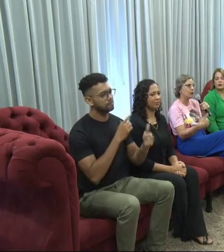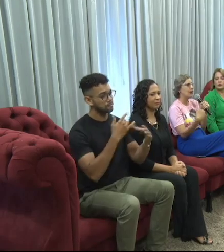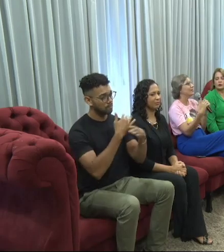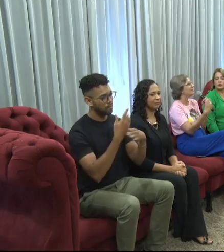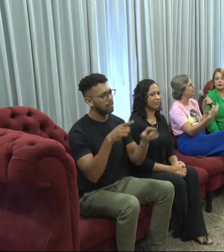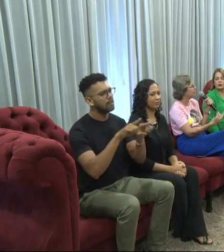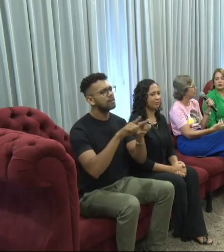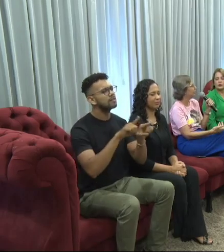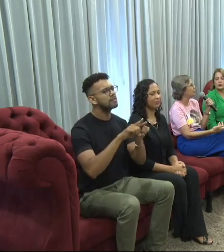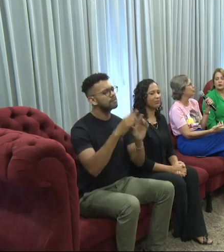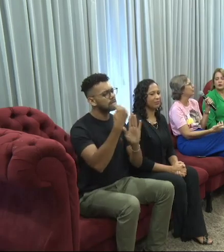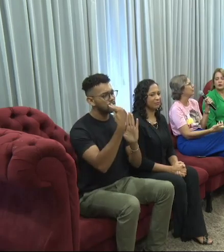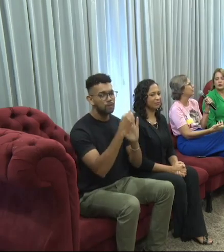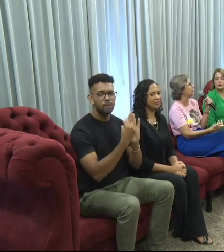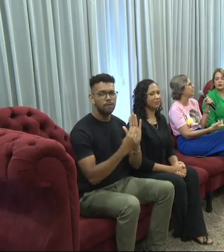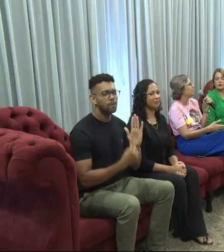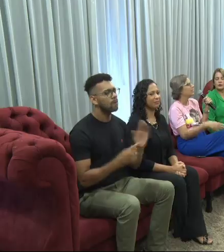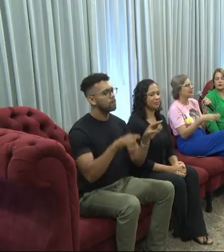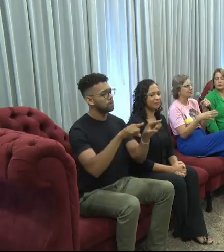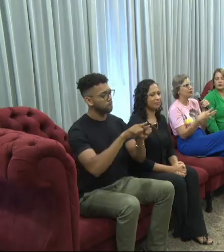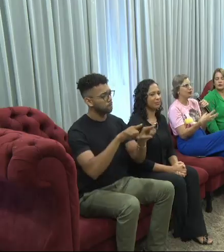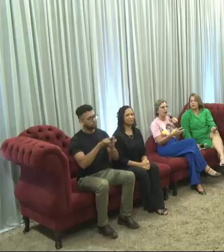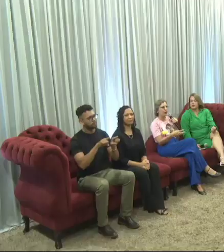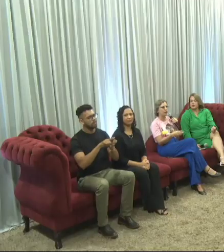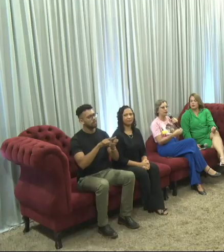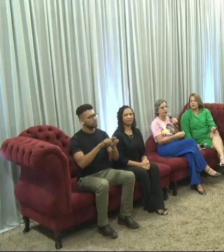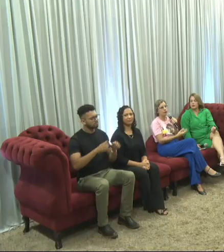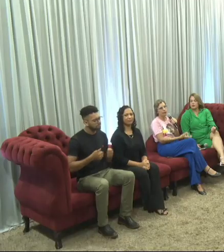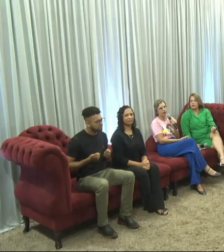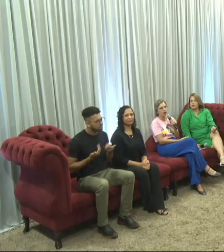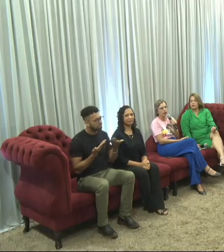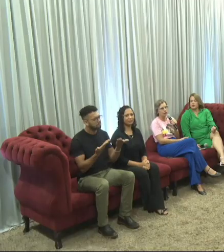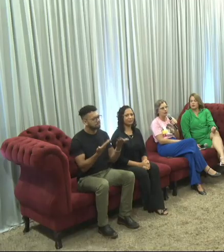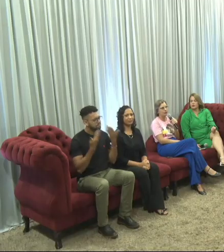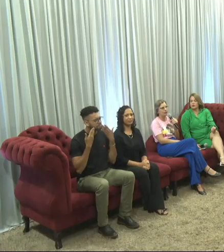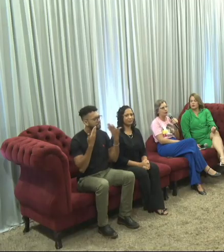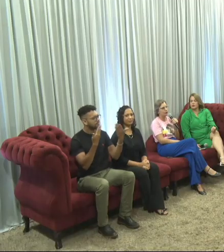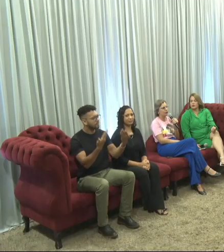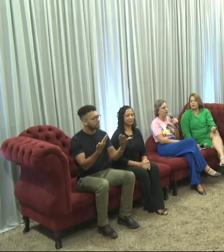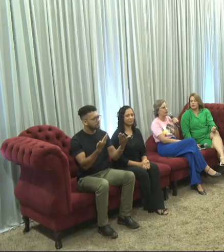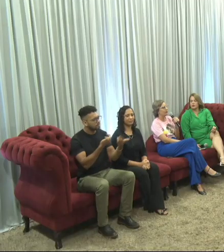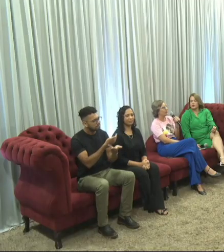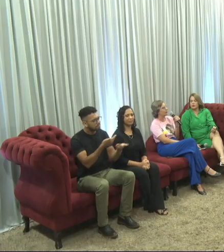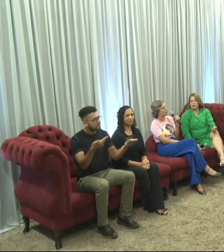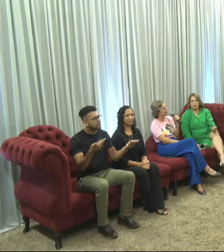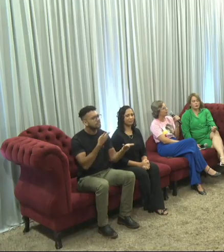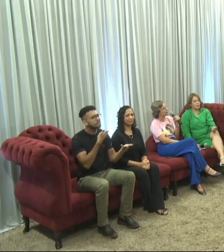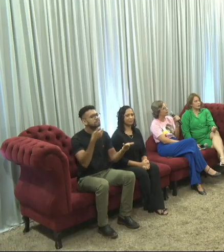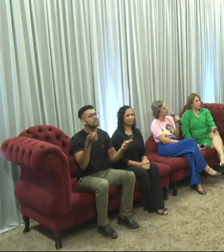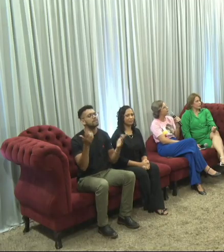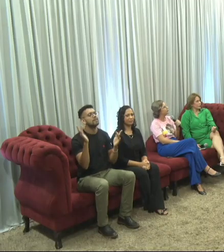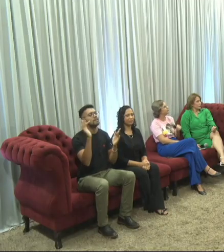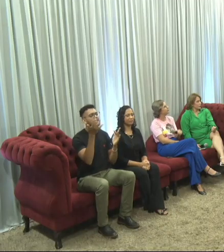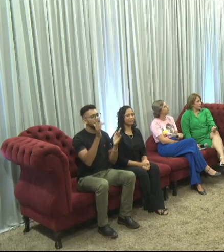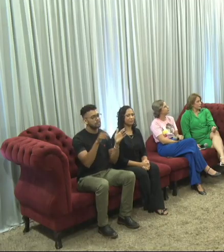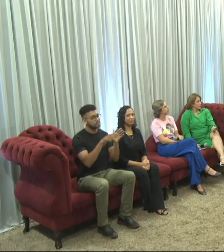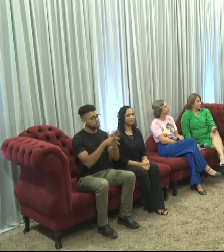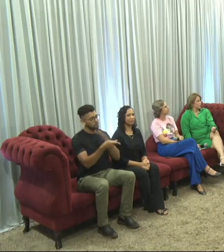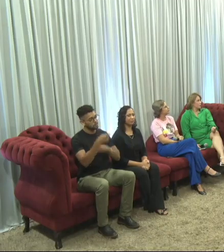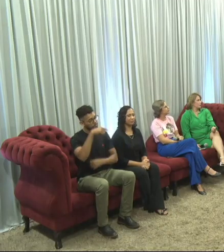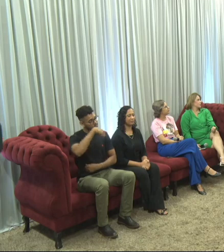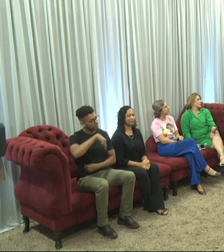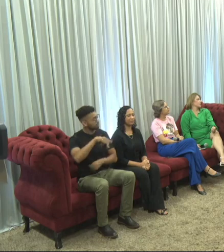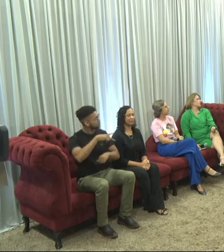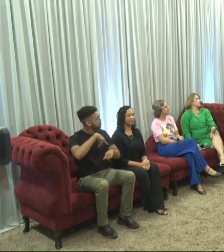a leitura, a escrita criativa, trazendo realmente o que tem de melhor no cenário cultural e literário do país. Agora, o que eu